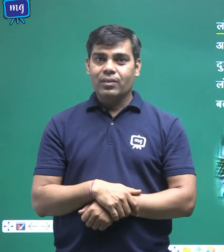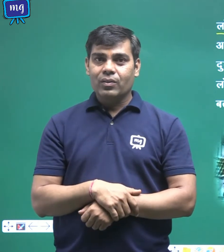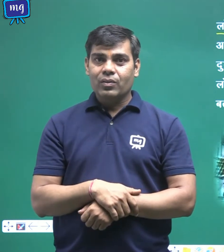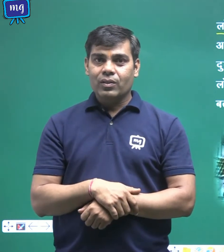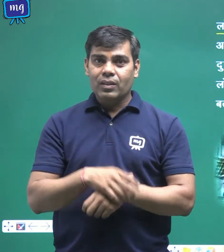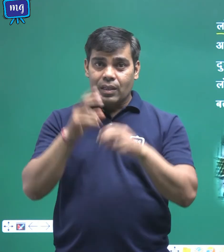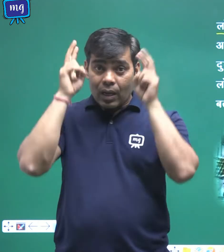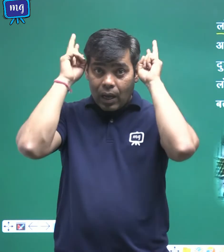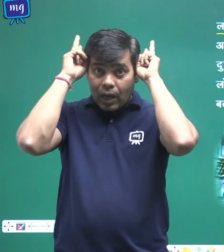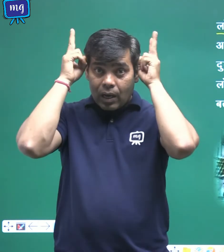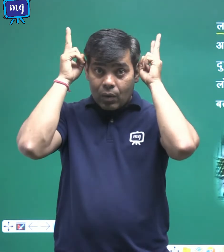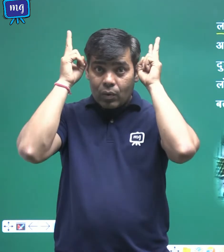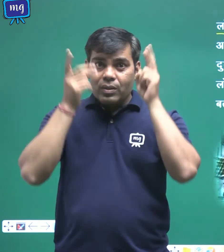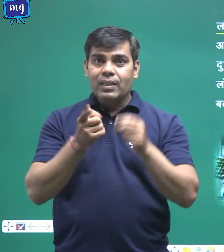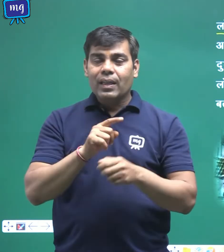खरगोश से